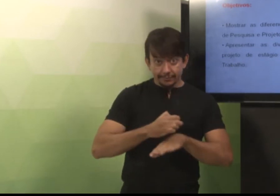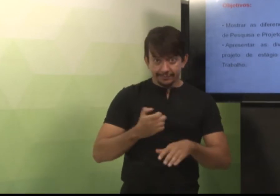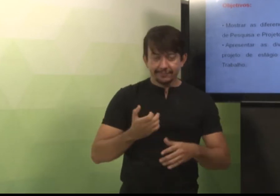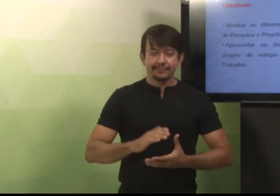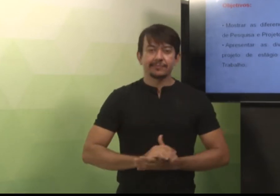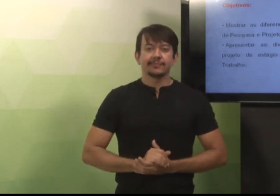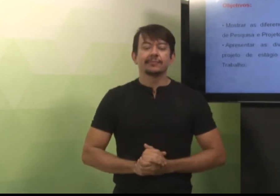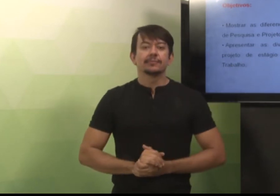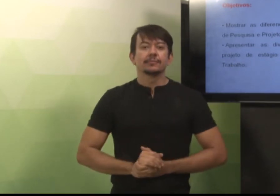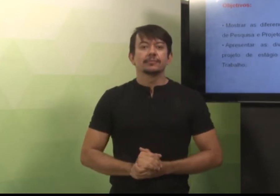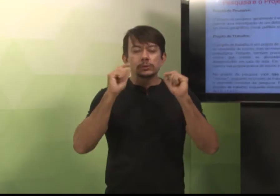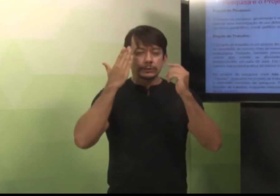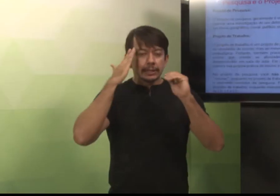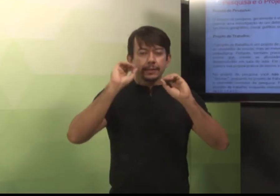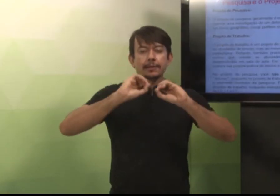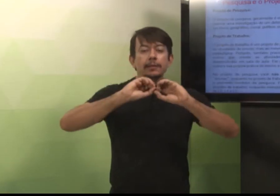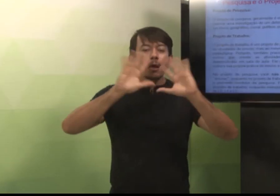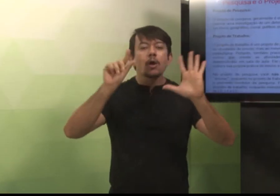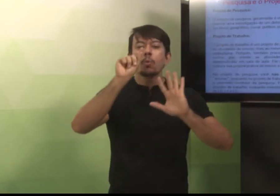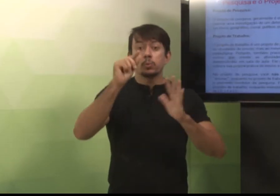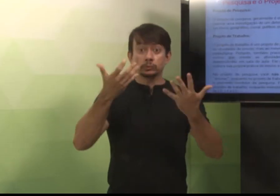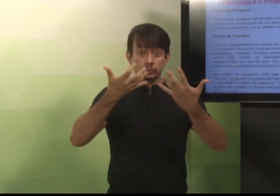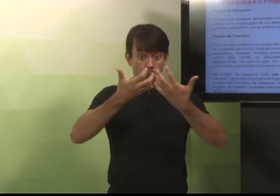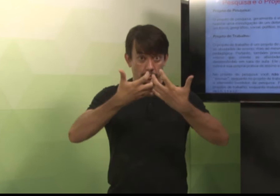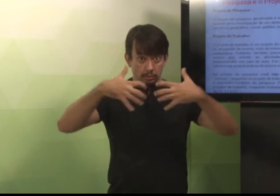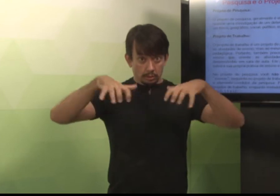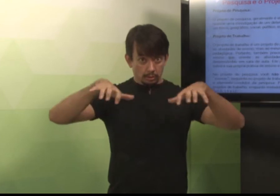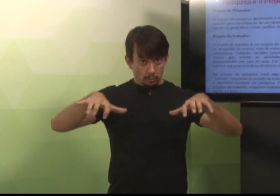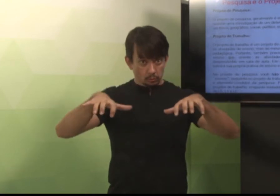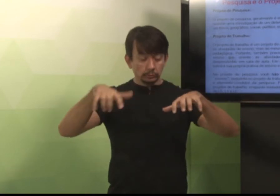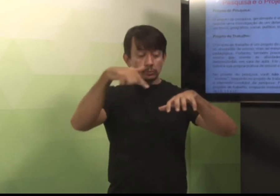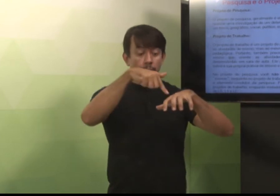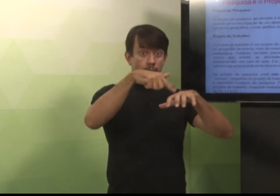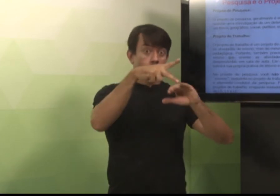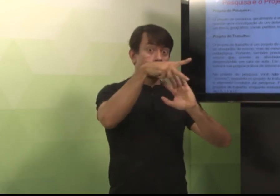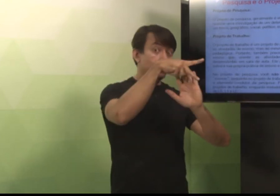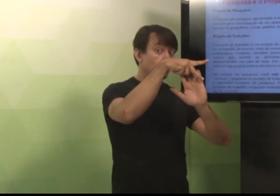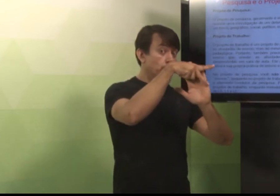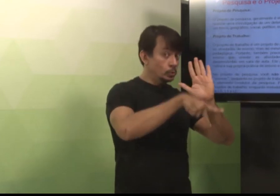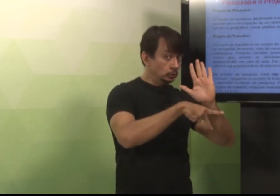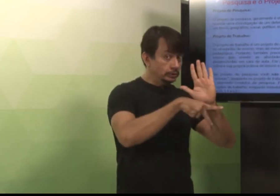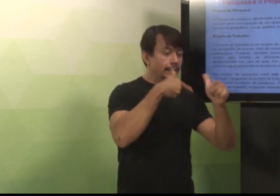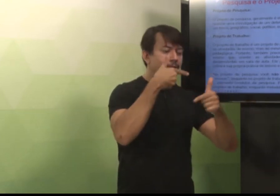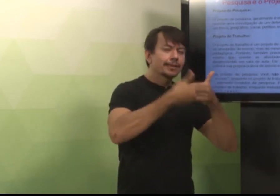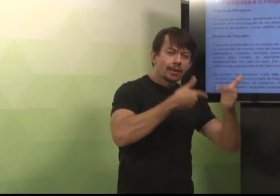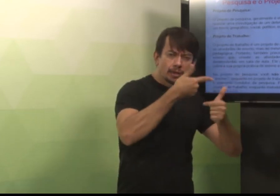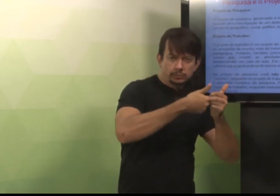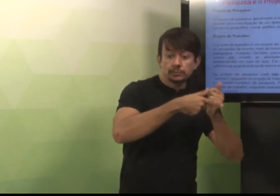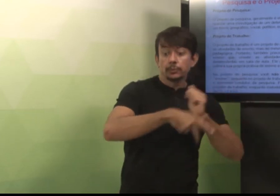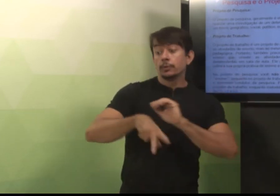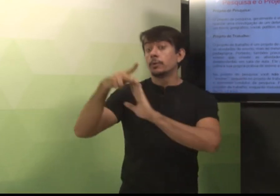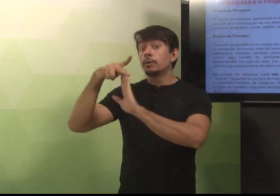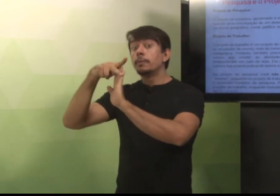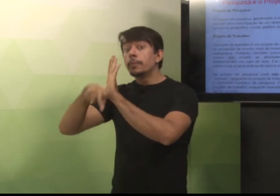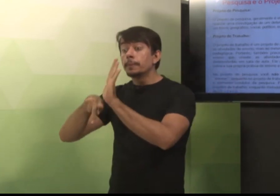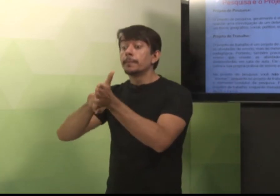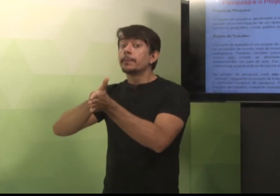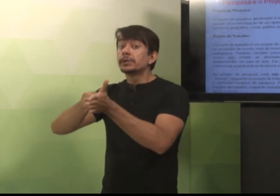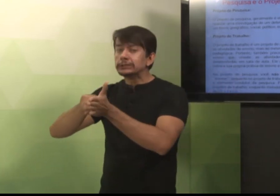Que compõe o estágio. Para que fique claro para vocês, vamos marcar a diferença entre projeto